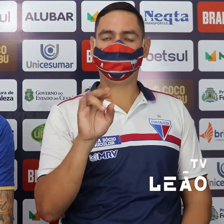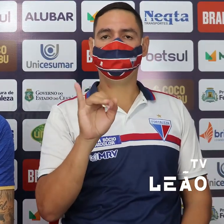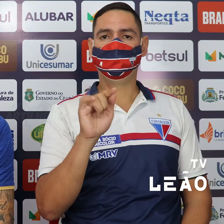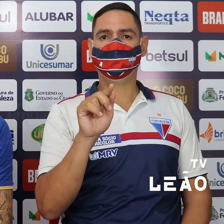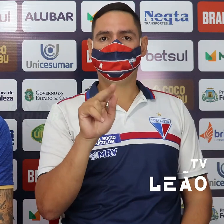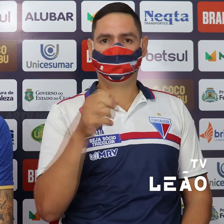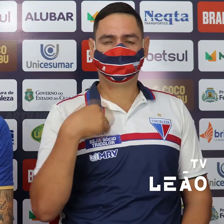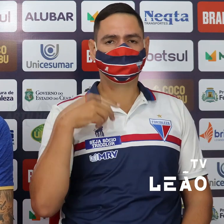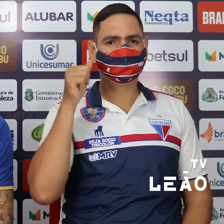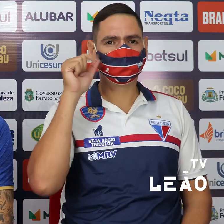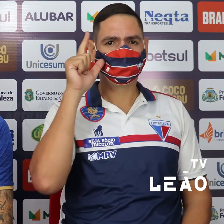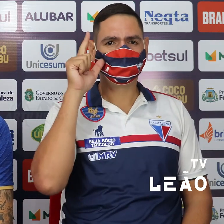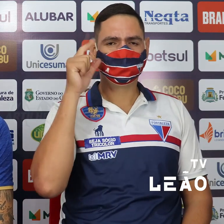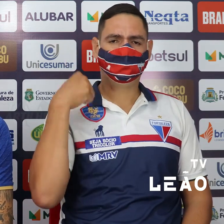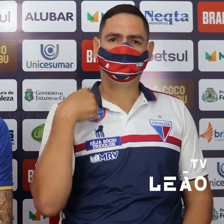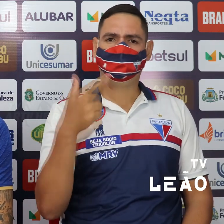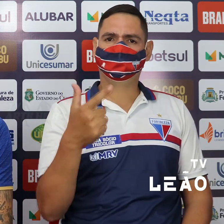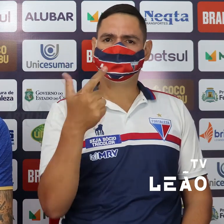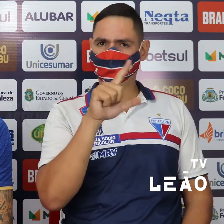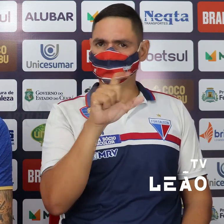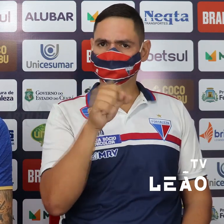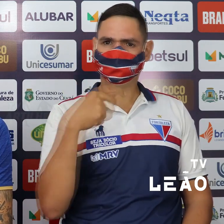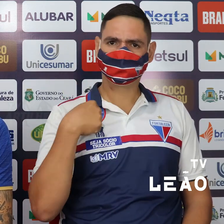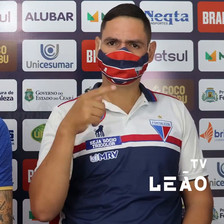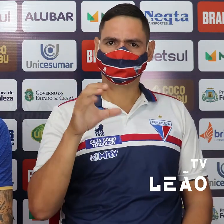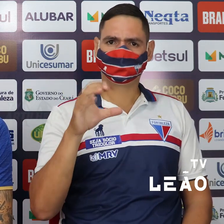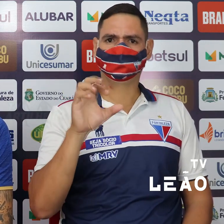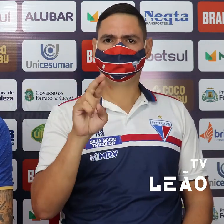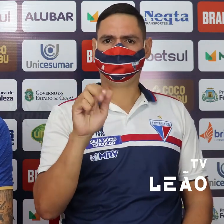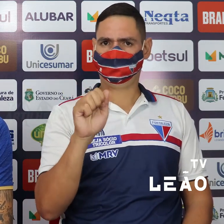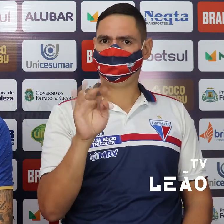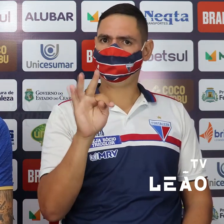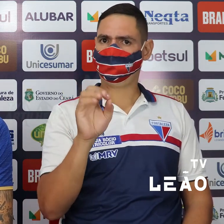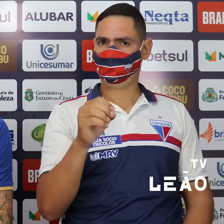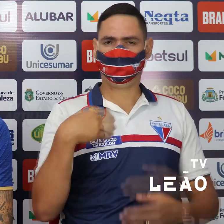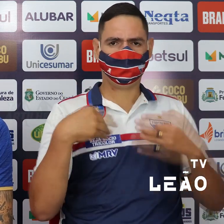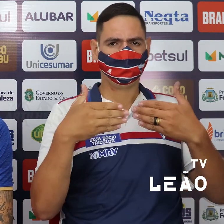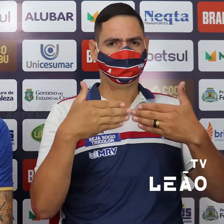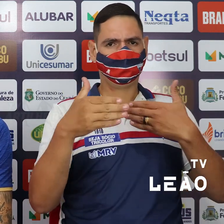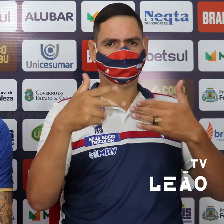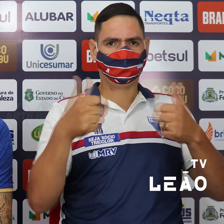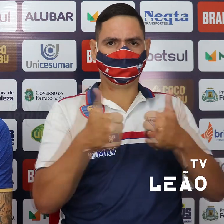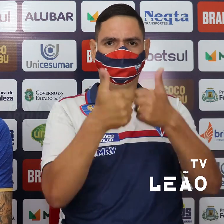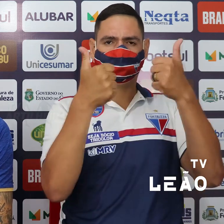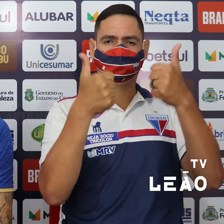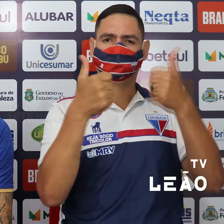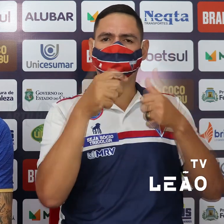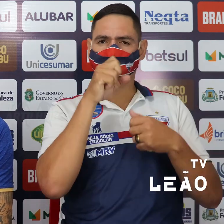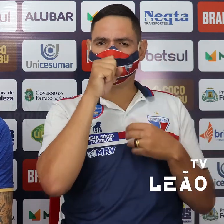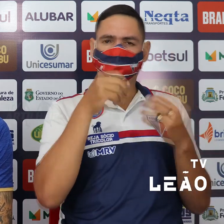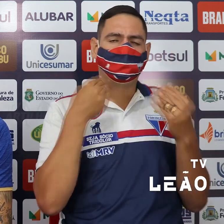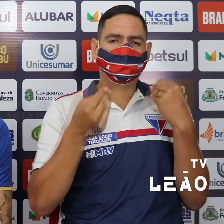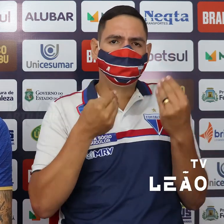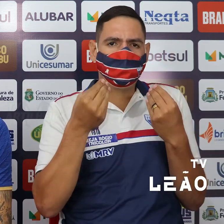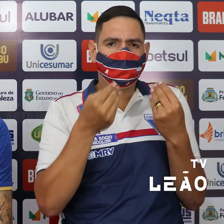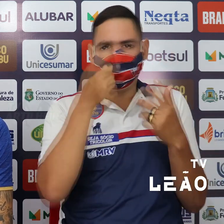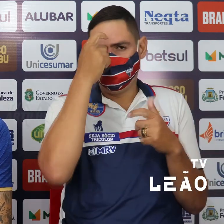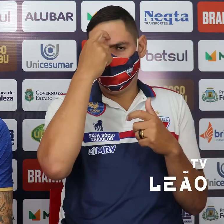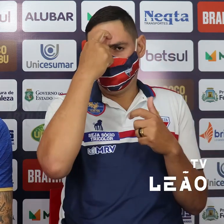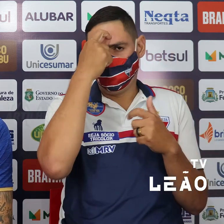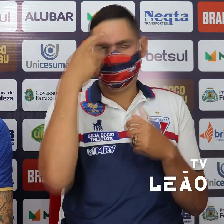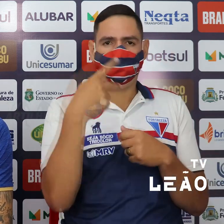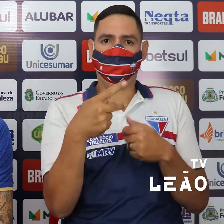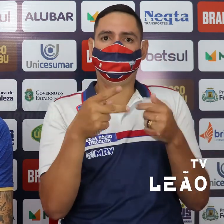com o resultado ontem contra o Prato, agora o Fortaleza terá um clássico rei pela frente no próximo sábado. Como você vê o estado psicológico e físico do